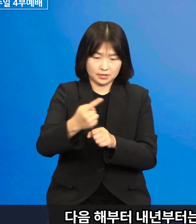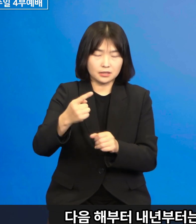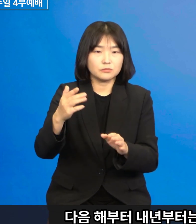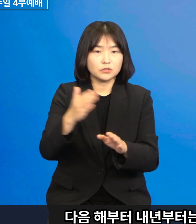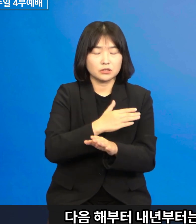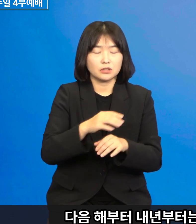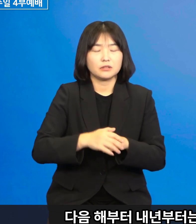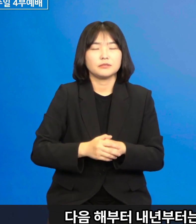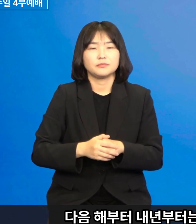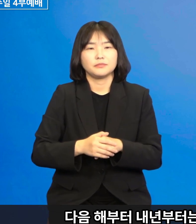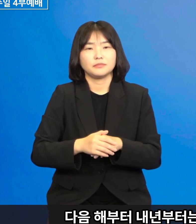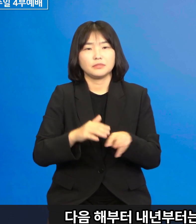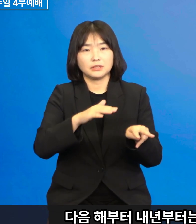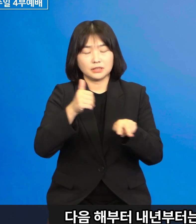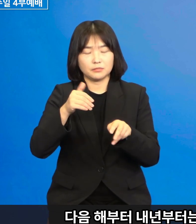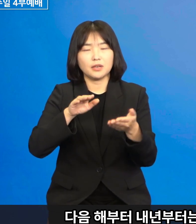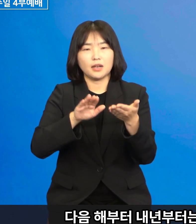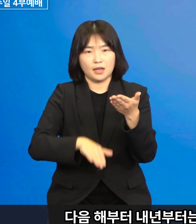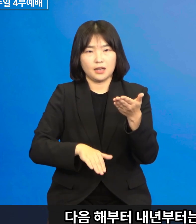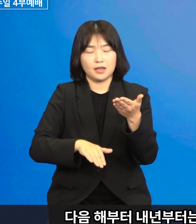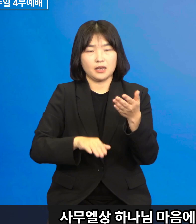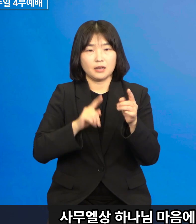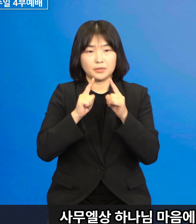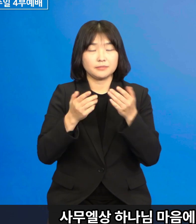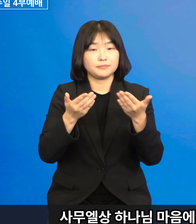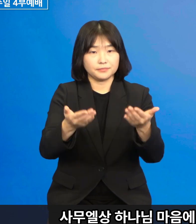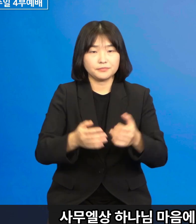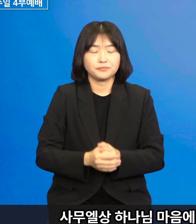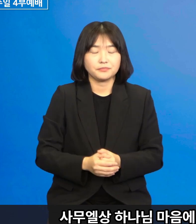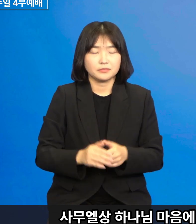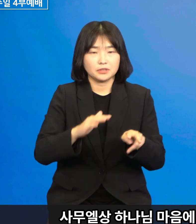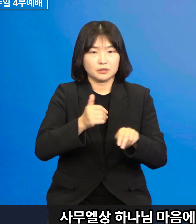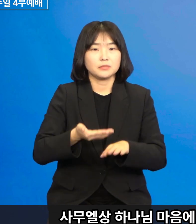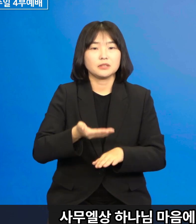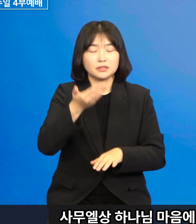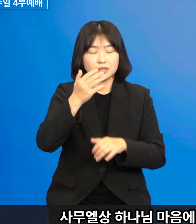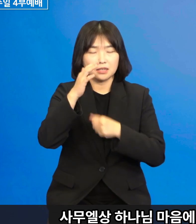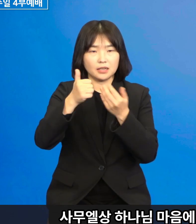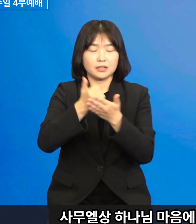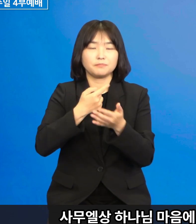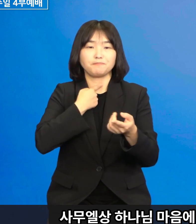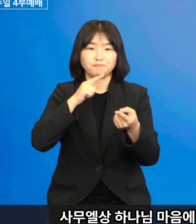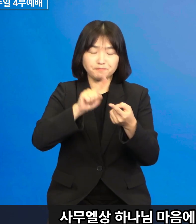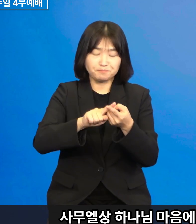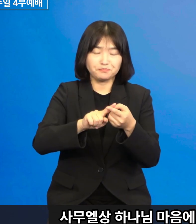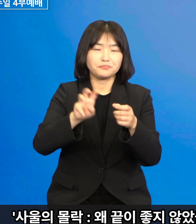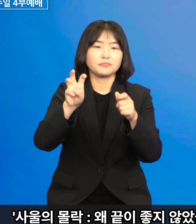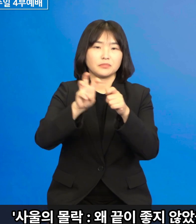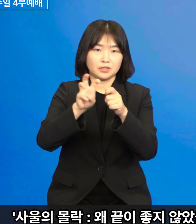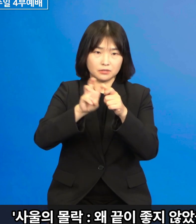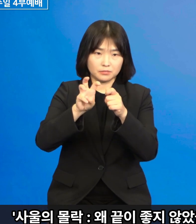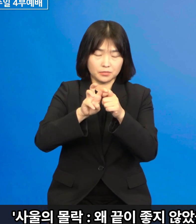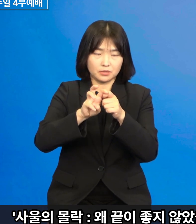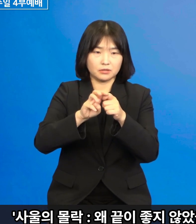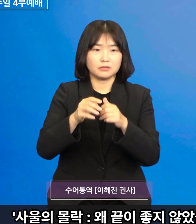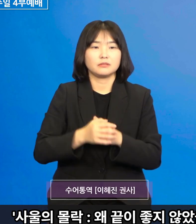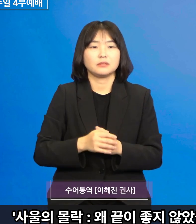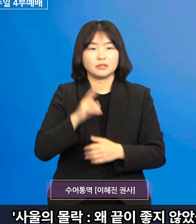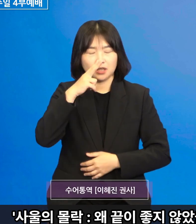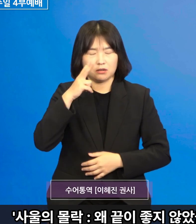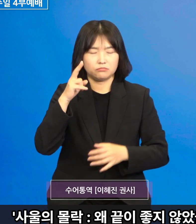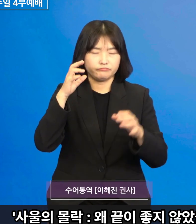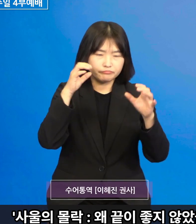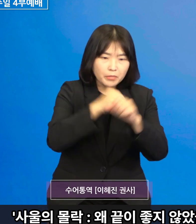내년부터는 사무엘 하가 이어지게 됩니다. 사무엘상 하나님 마음에 맞는 사람 30번째 시간입니다. 사울의 몰락